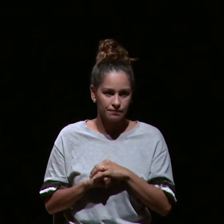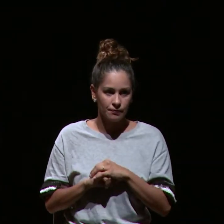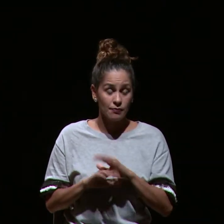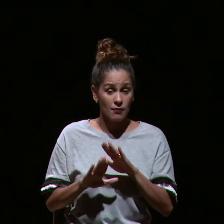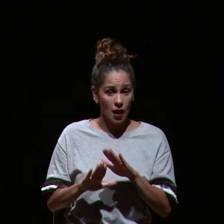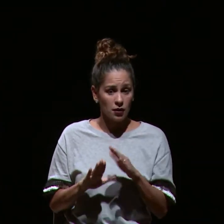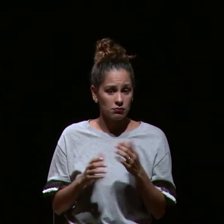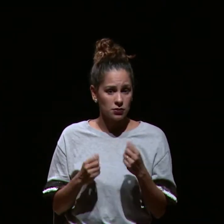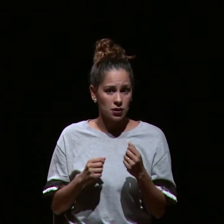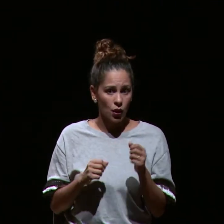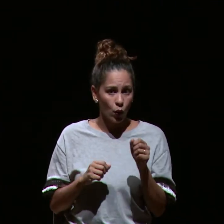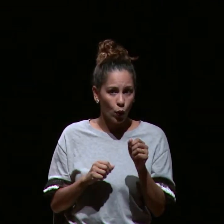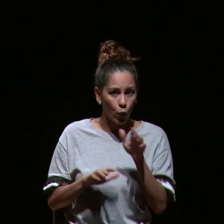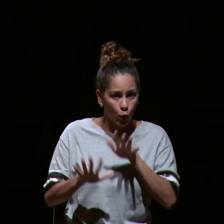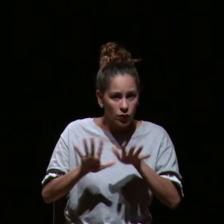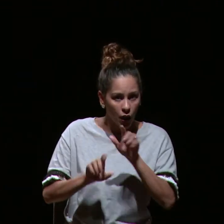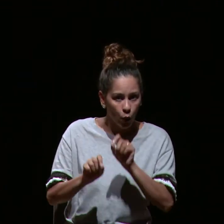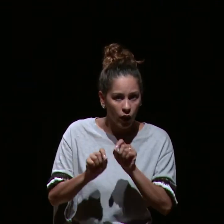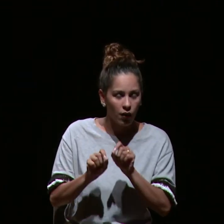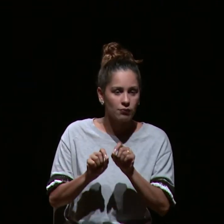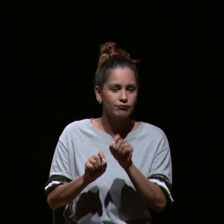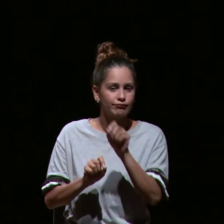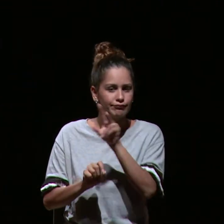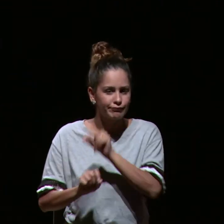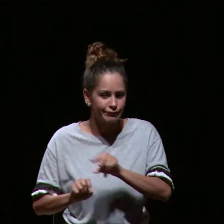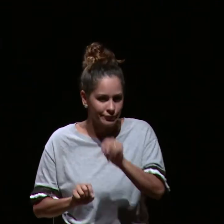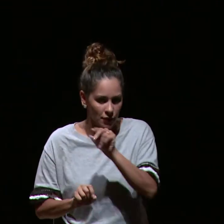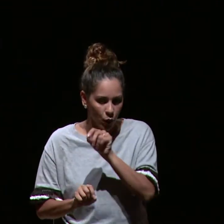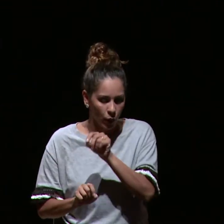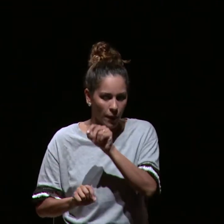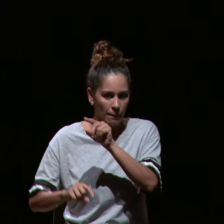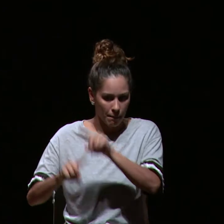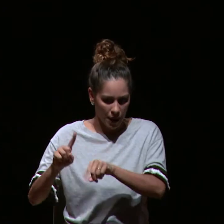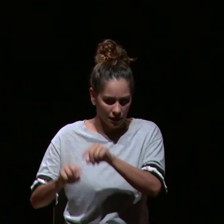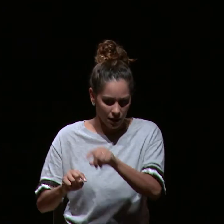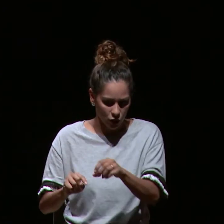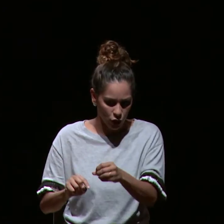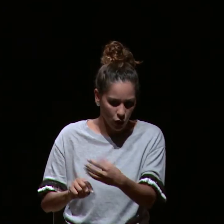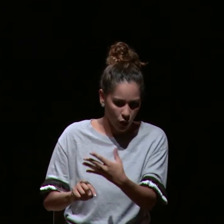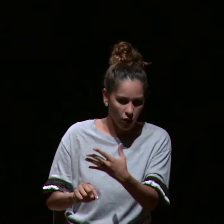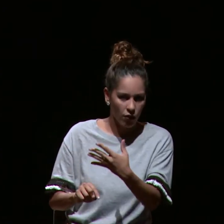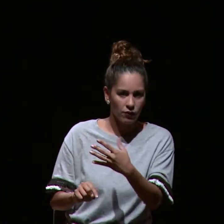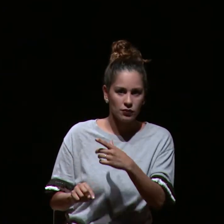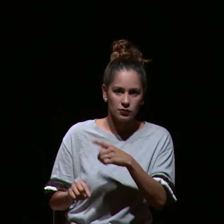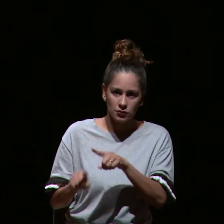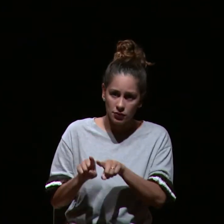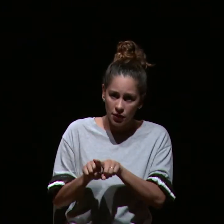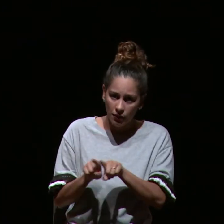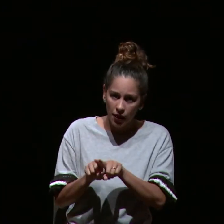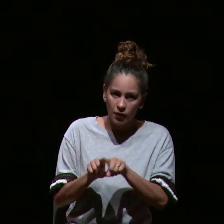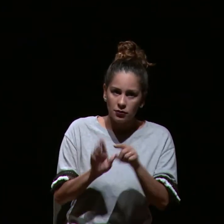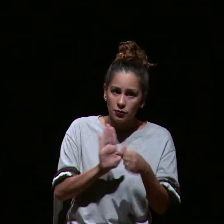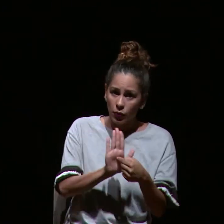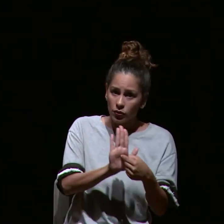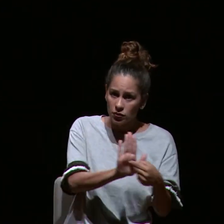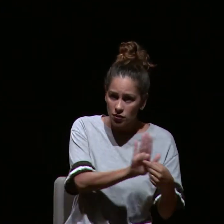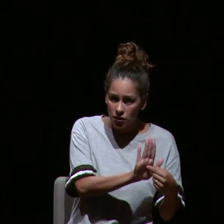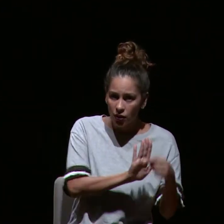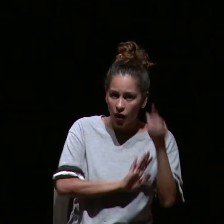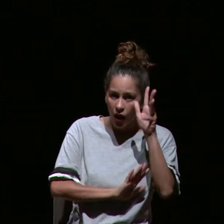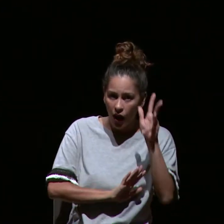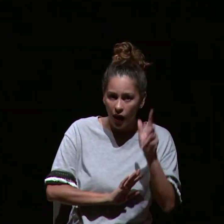arapucas. E a primeira delas é atribuir a estes novos materiais didáticos e estas parcas exposições de artistas afro-brasileiros